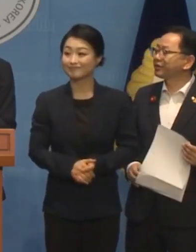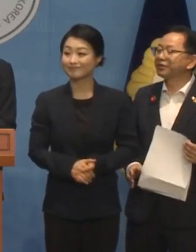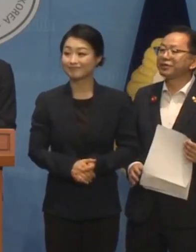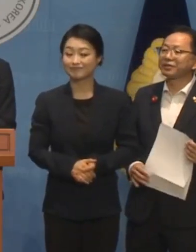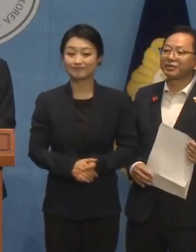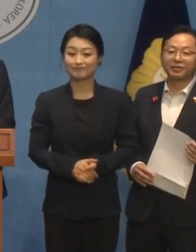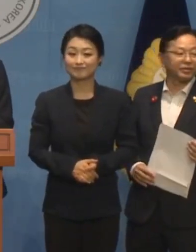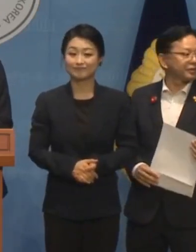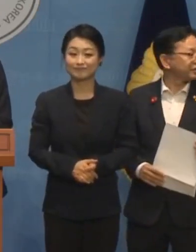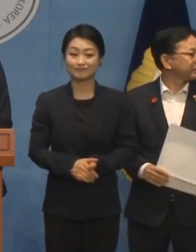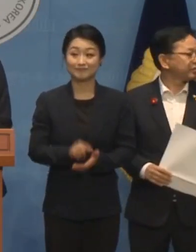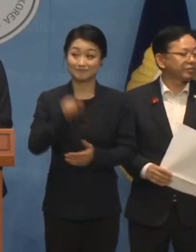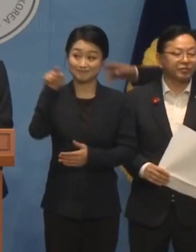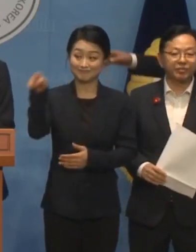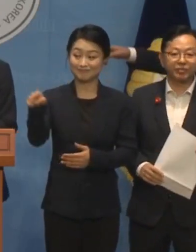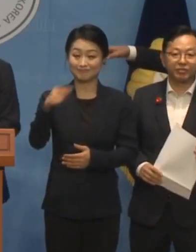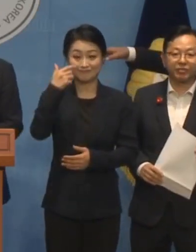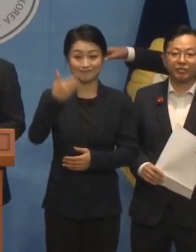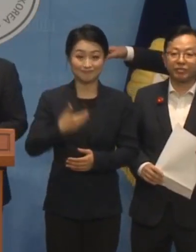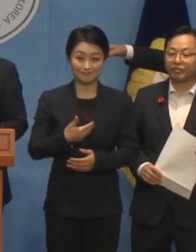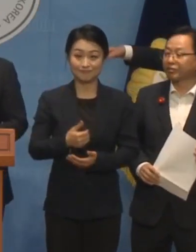없으시면 나가서 백브리핑해서 하겠습니다.